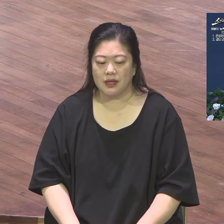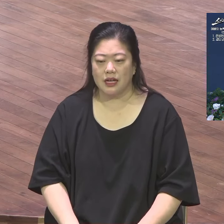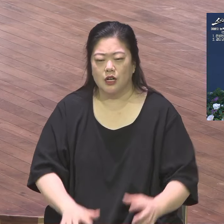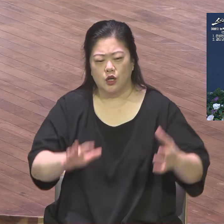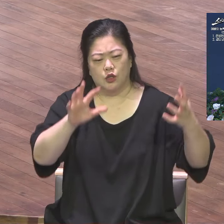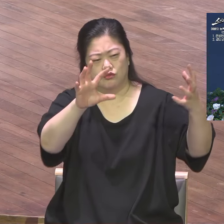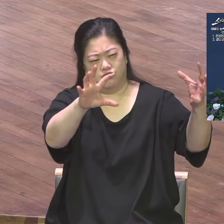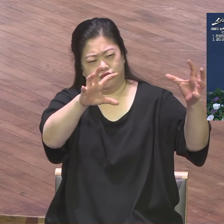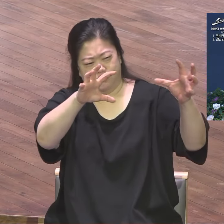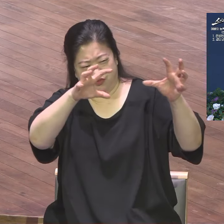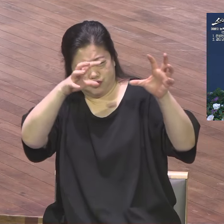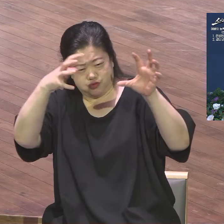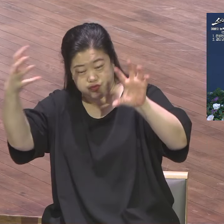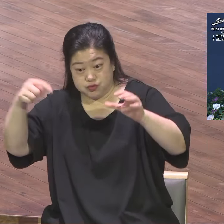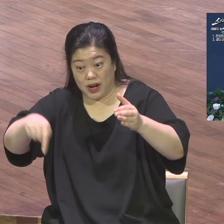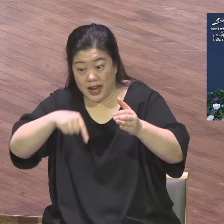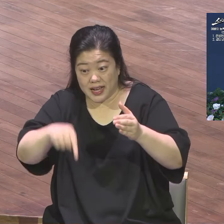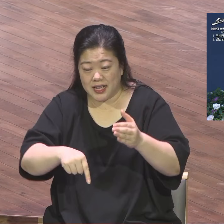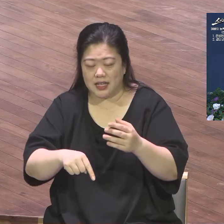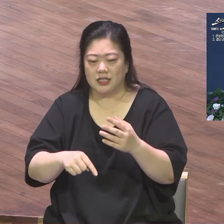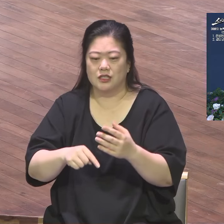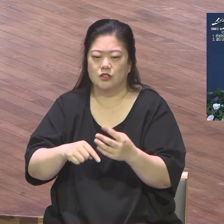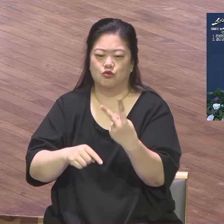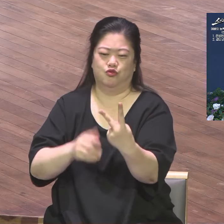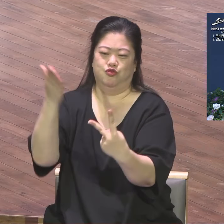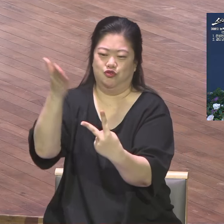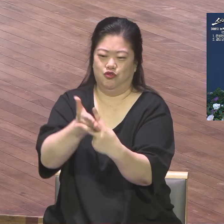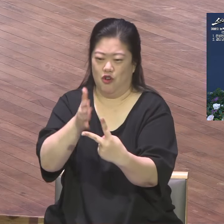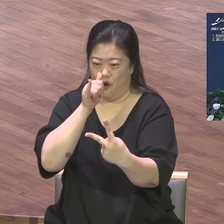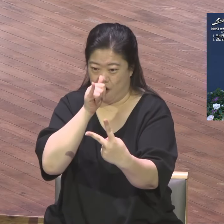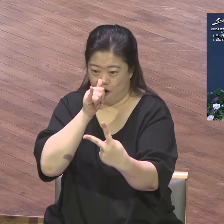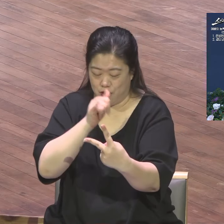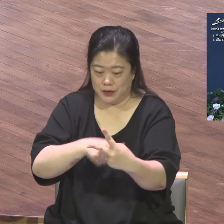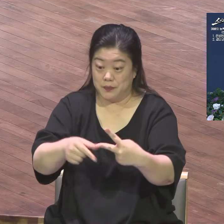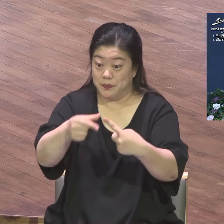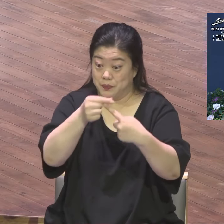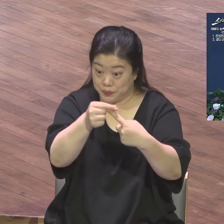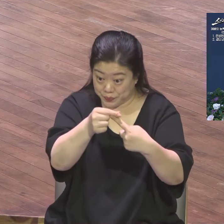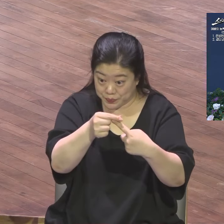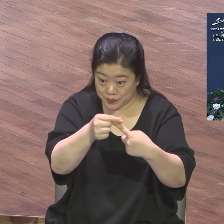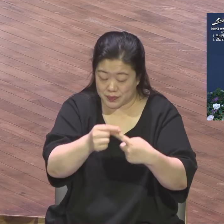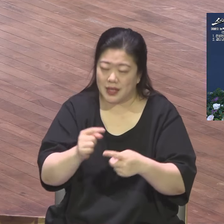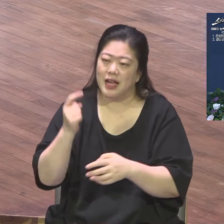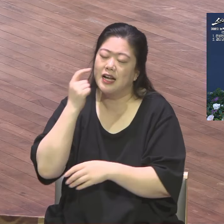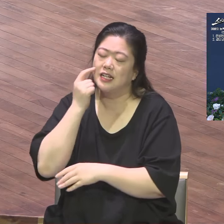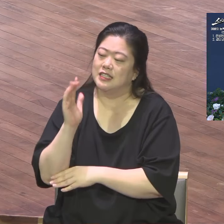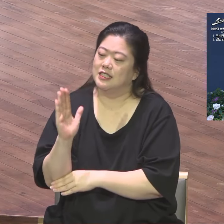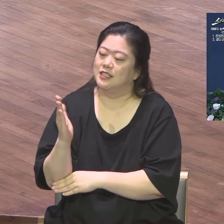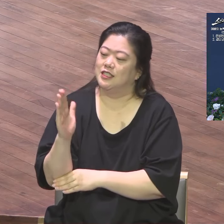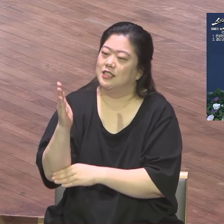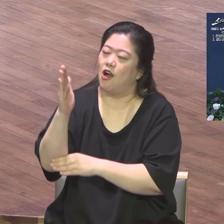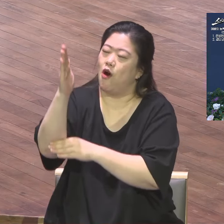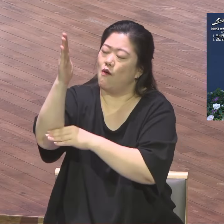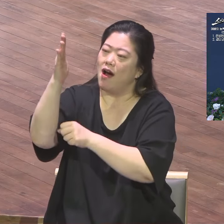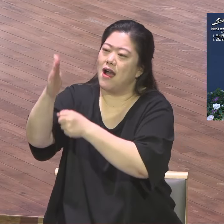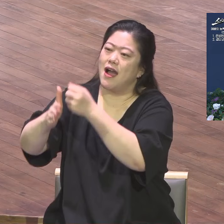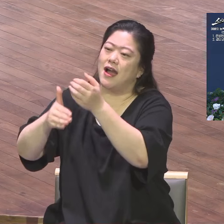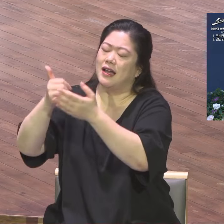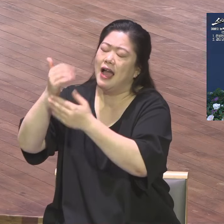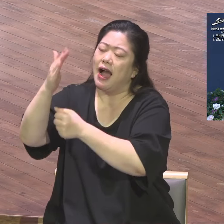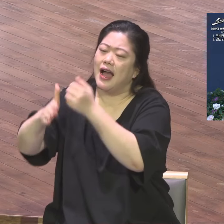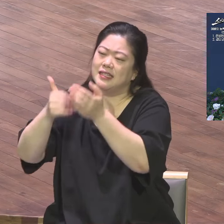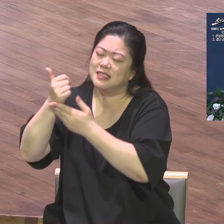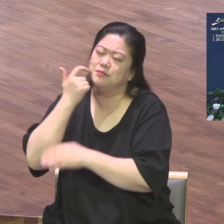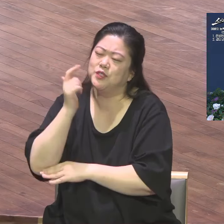두 가지 위대한 열정이 있다. 그것은 바로 영광 받으시려는 하나님의 열정,